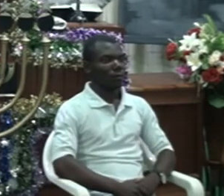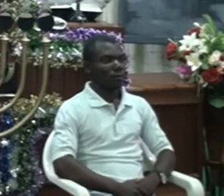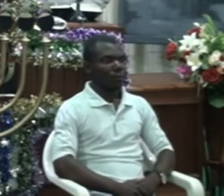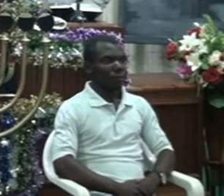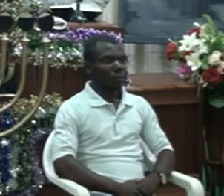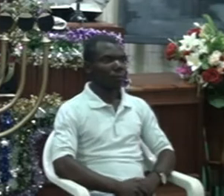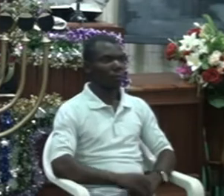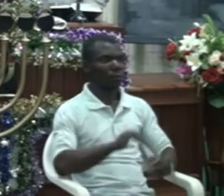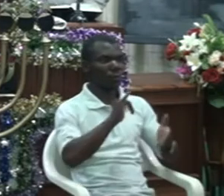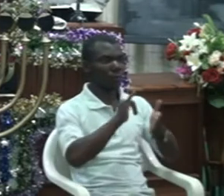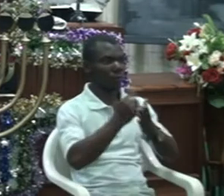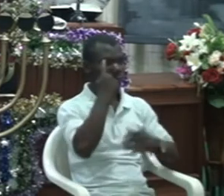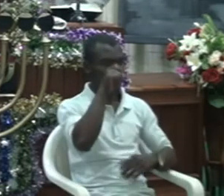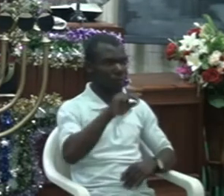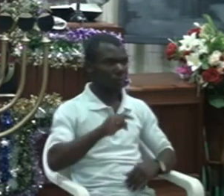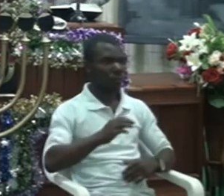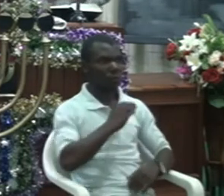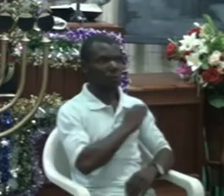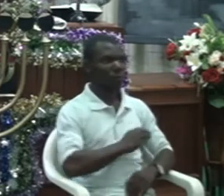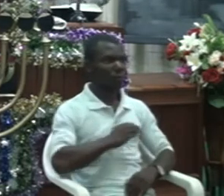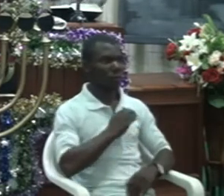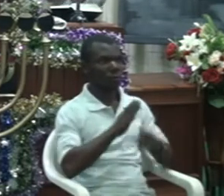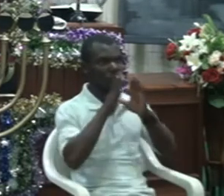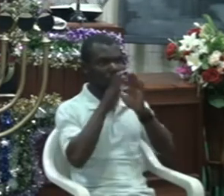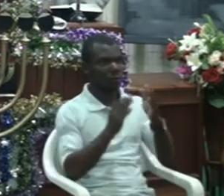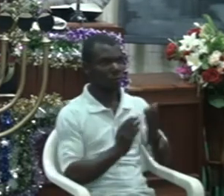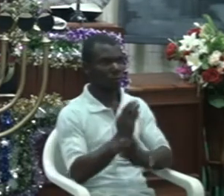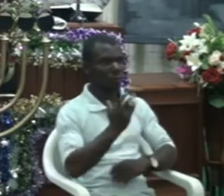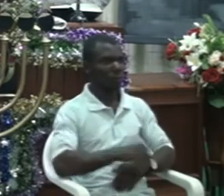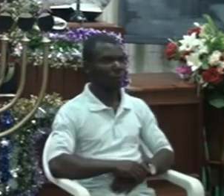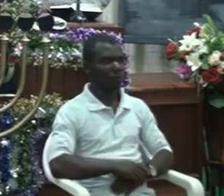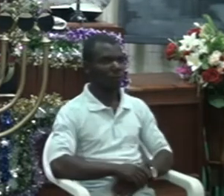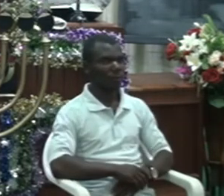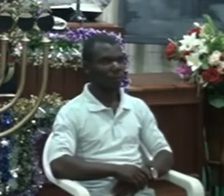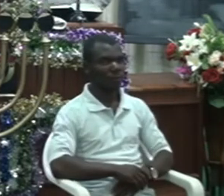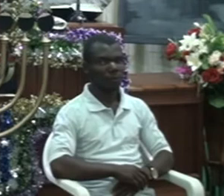Amen. Et c'est parce que seulement on ne se comporte pas bien.